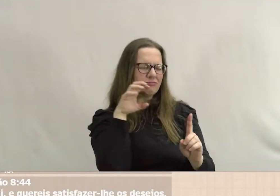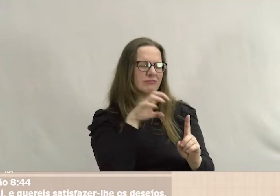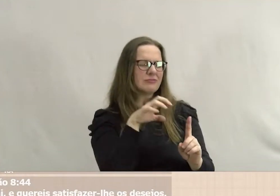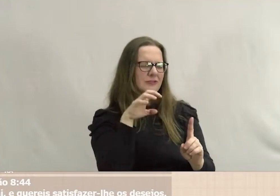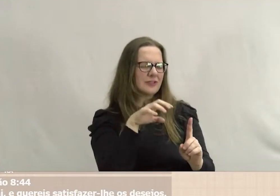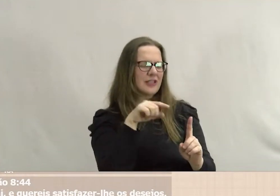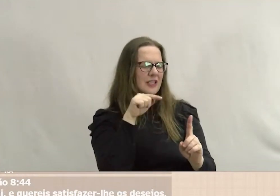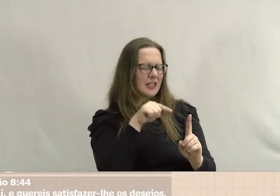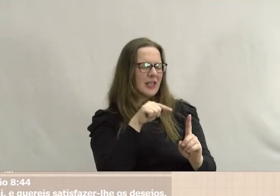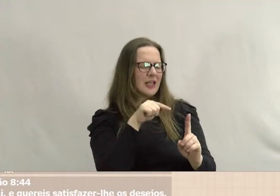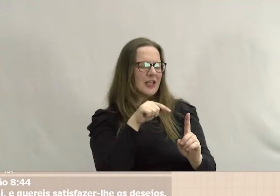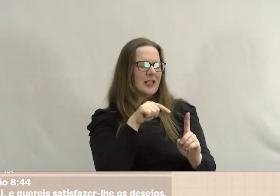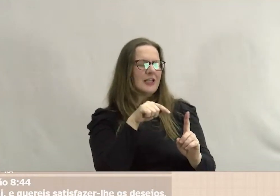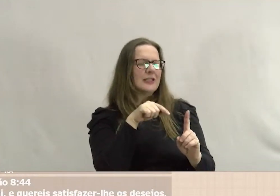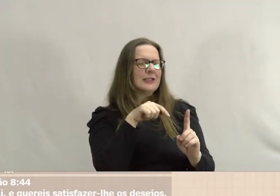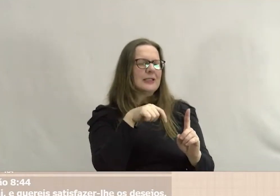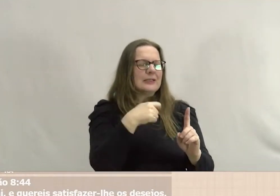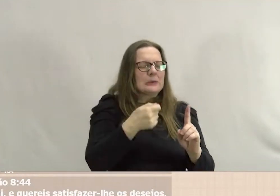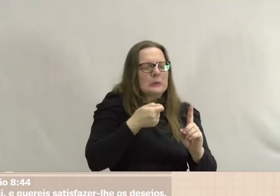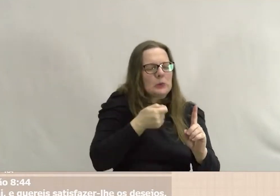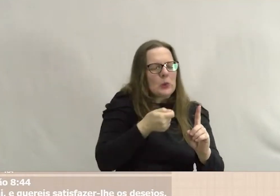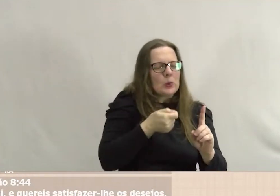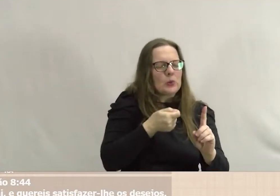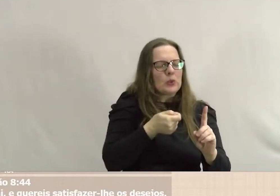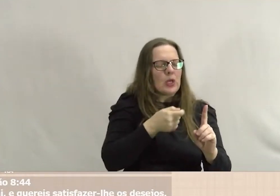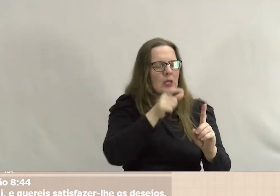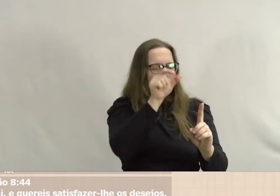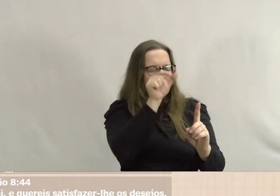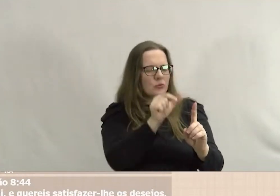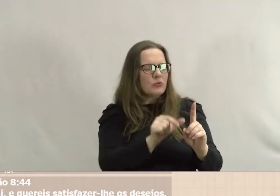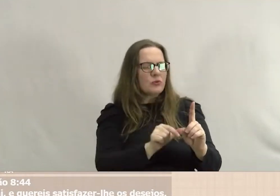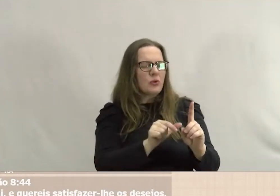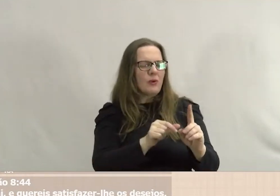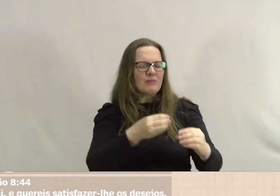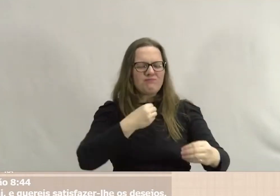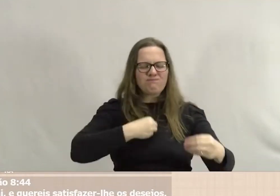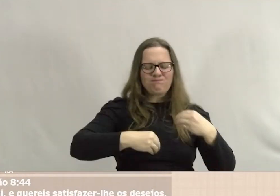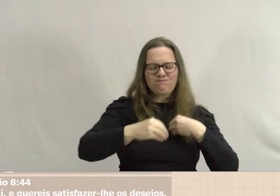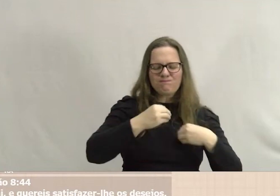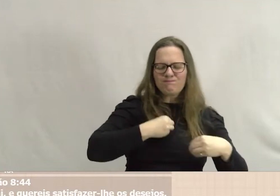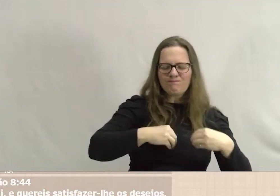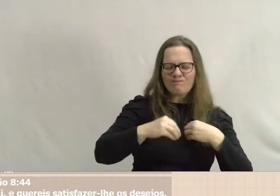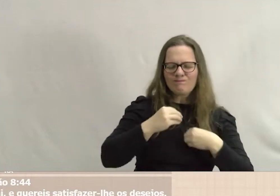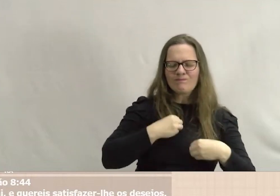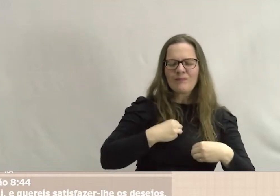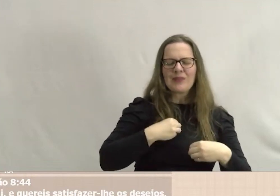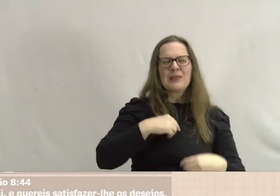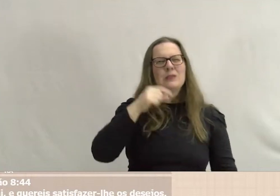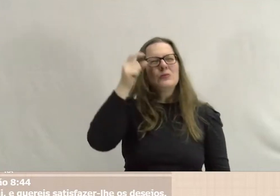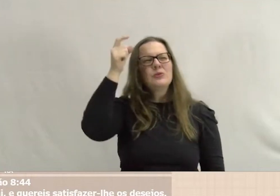os desejos. Ele foi homicida desde o princípio e